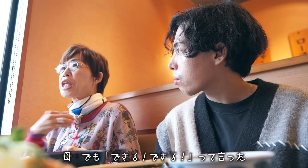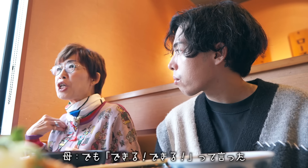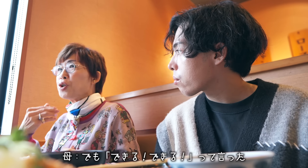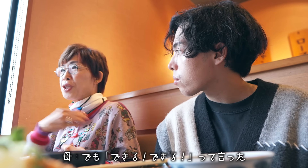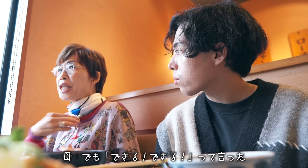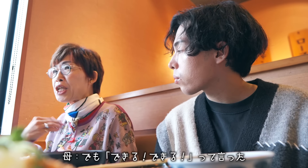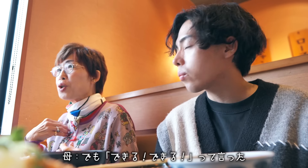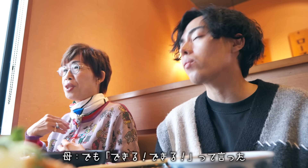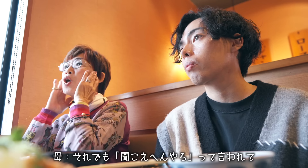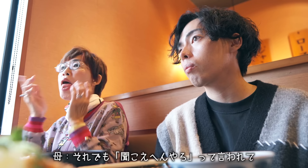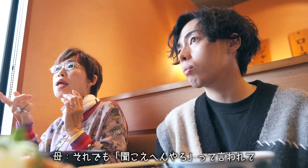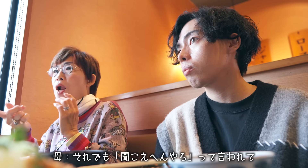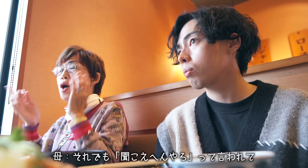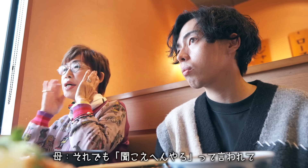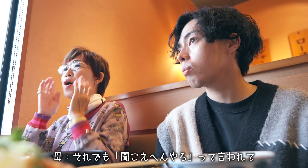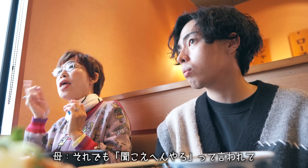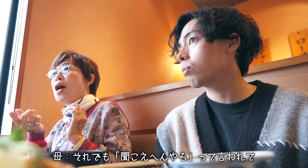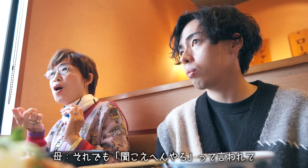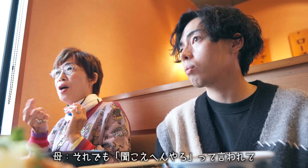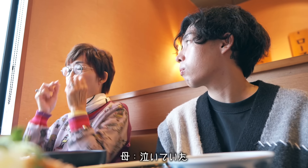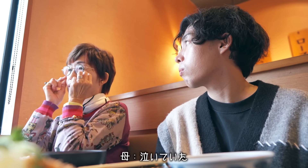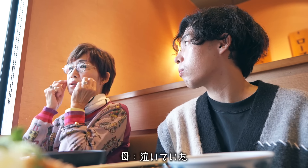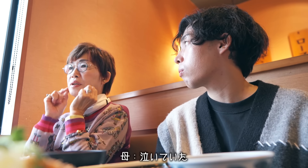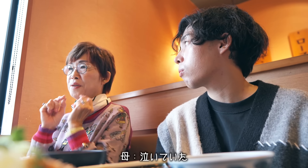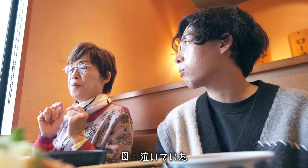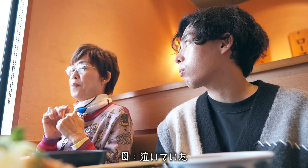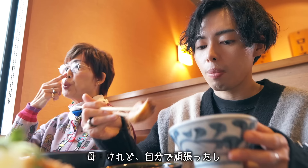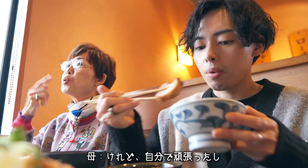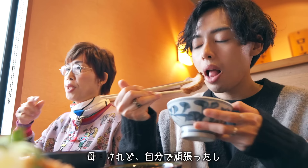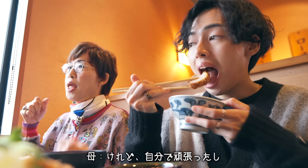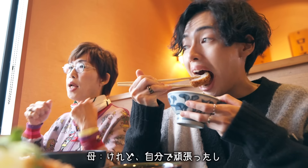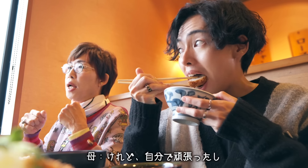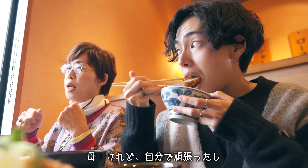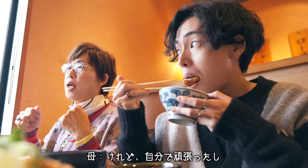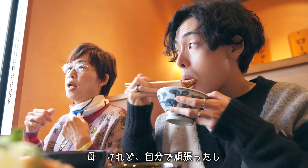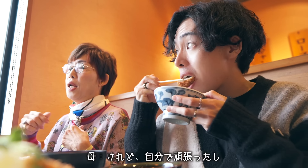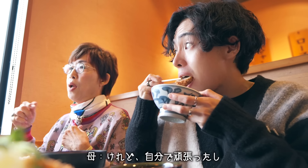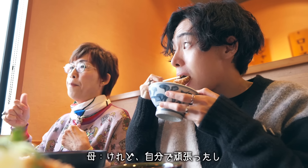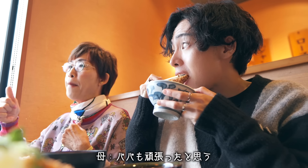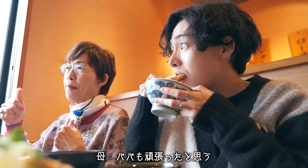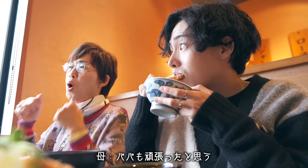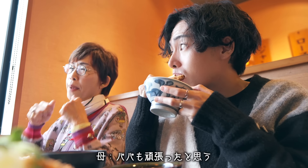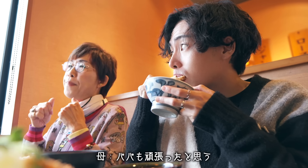くくくくくくくくくくくくくくくくくく